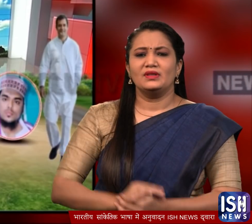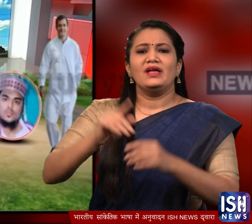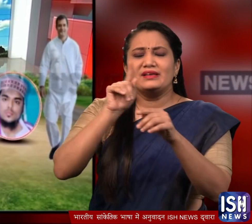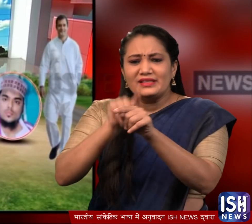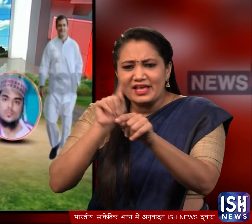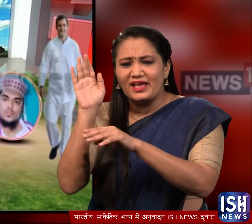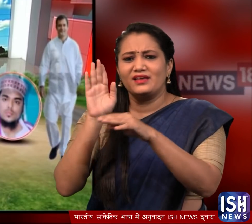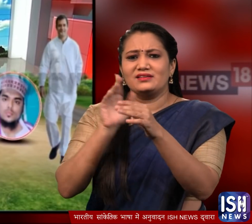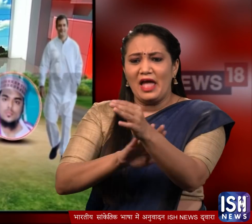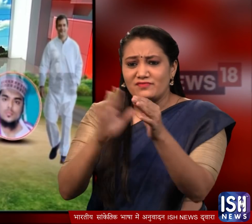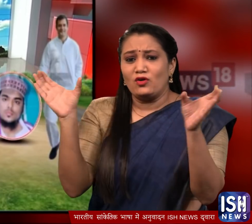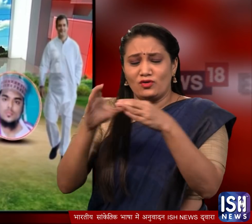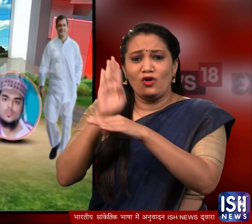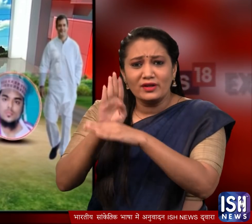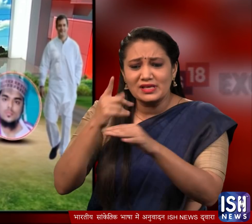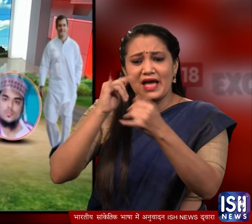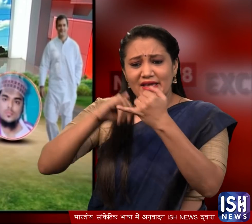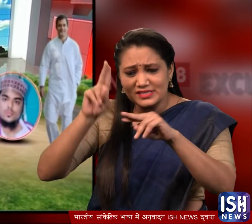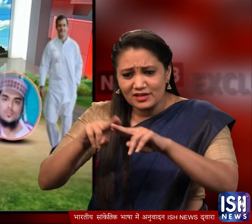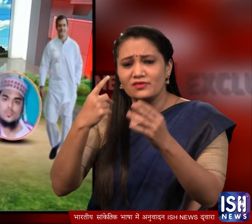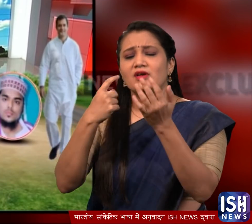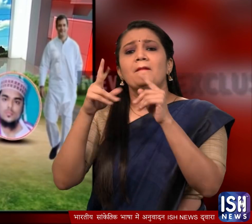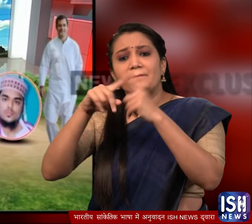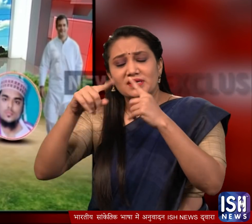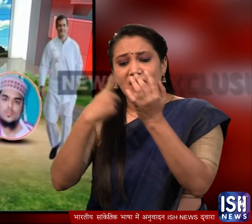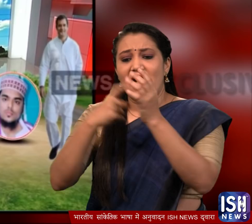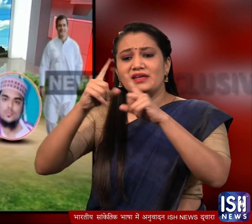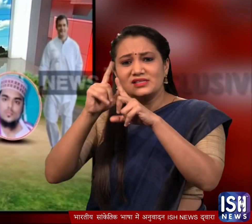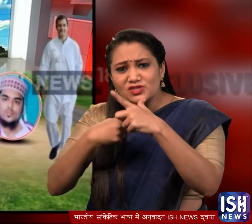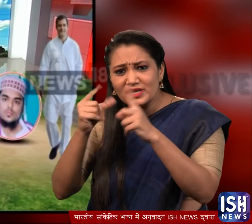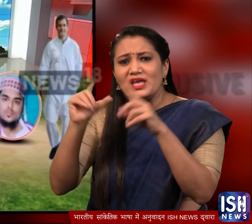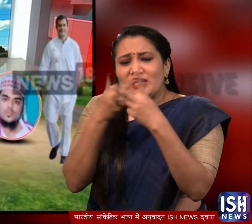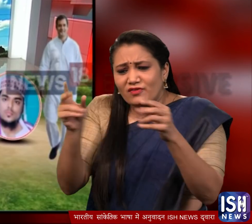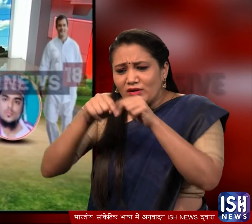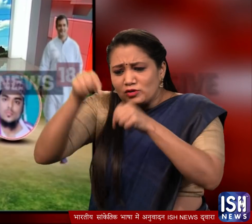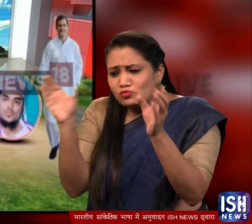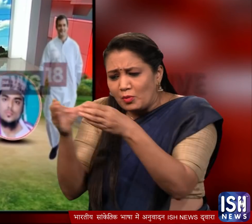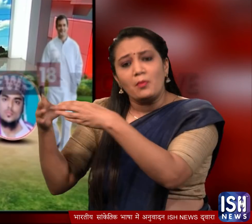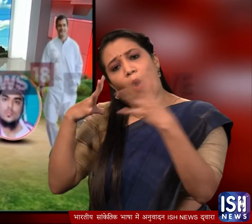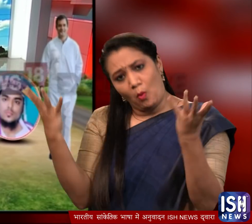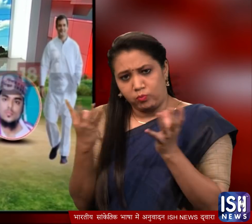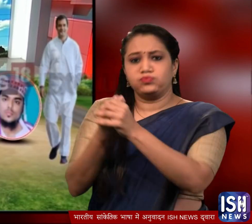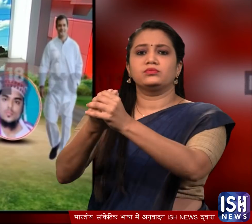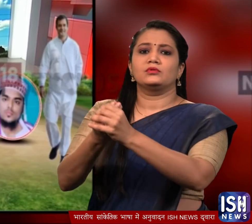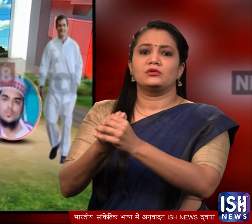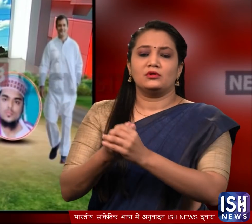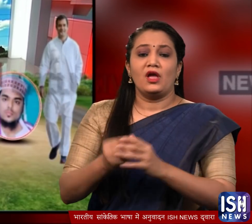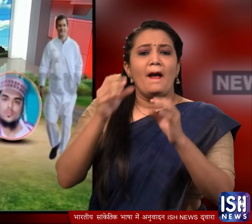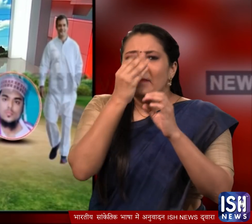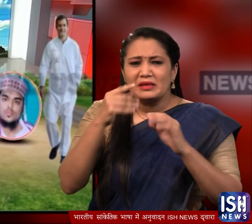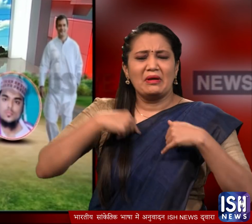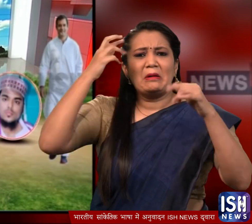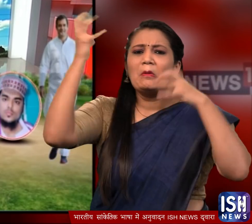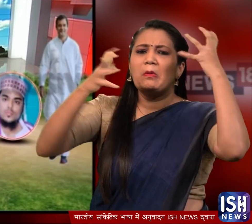है। लेफ्ट और कांग्रेस ने यह भी बताया कि सिर्फ आईएसएफ ही नहीं, बल्कि आरजेडी और दूसरी छोटी पार्टियां भी उनके गठबंधन का हिस्सा बनेंगी।